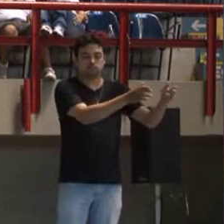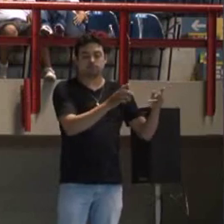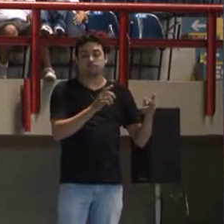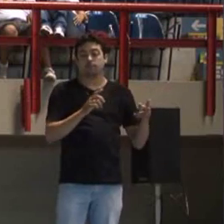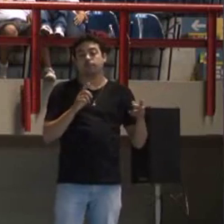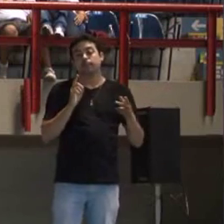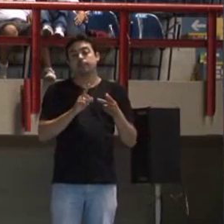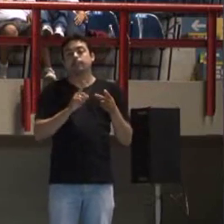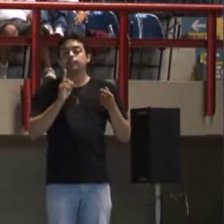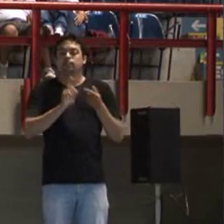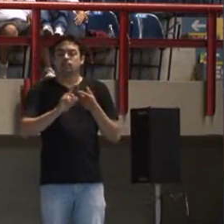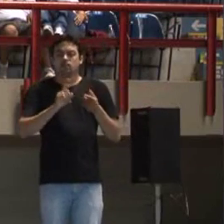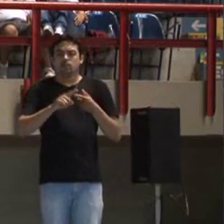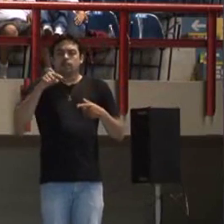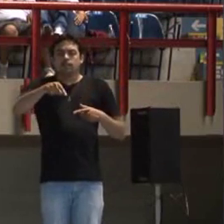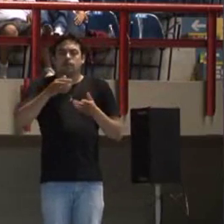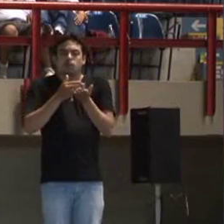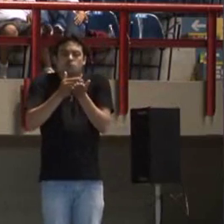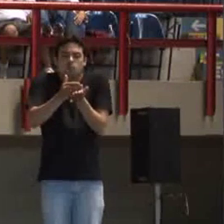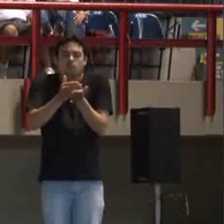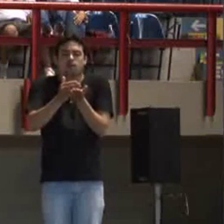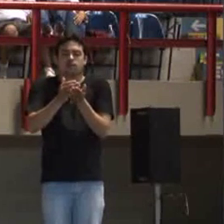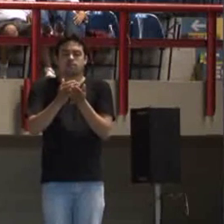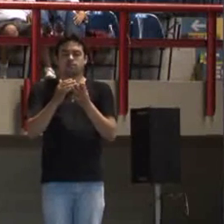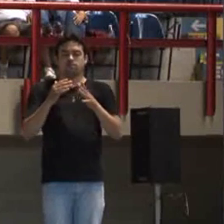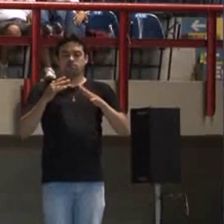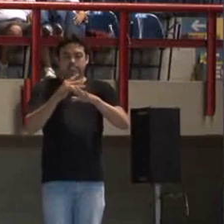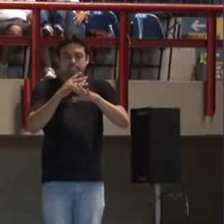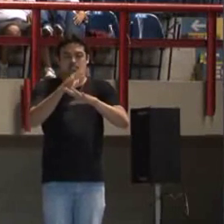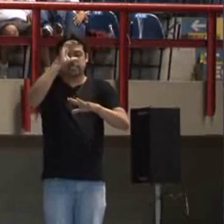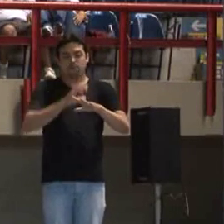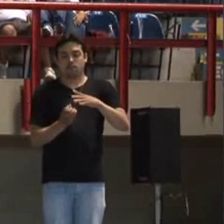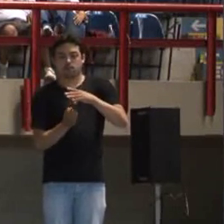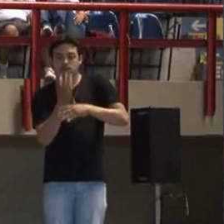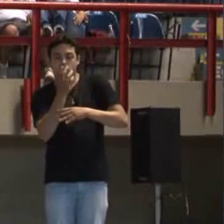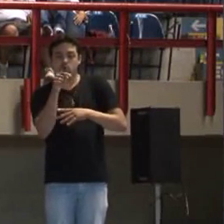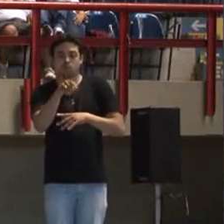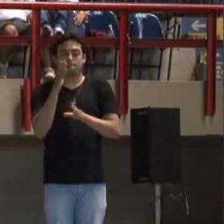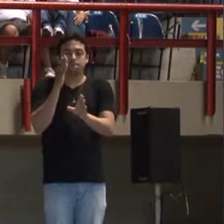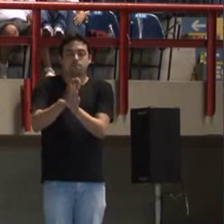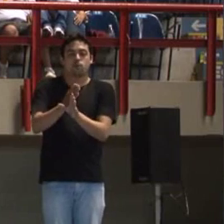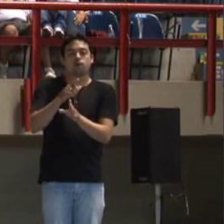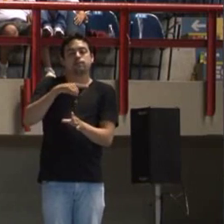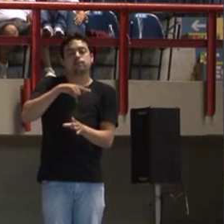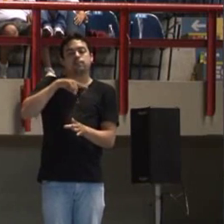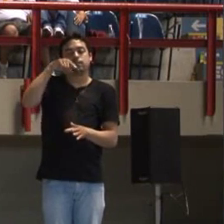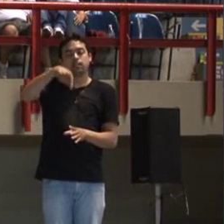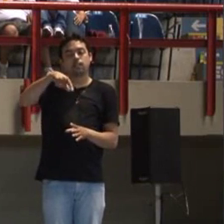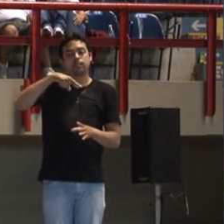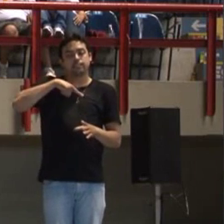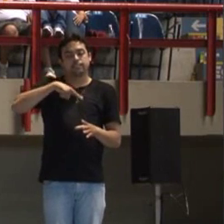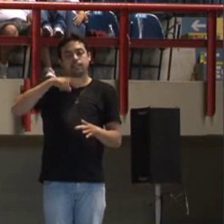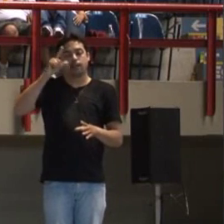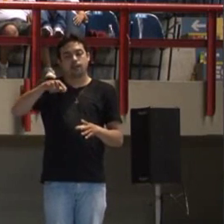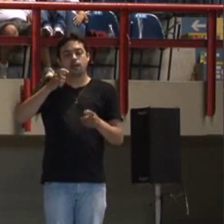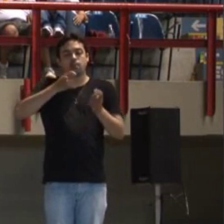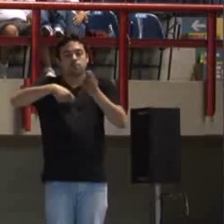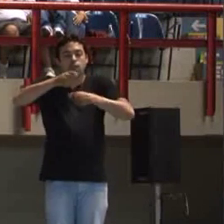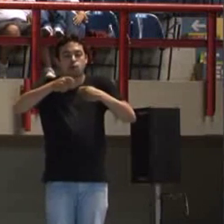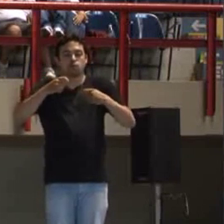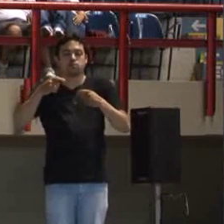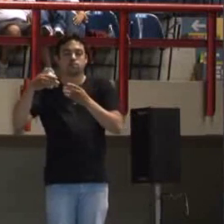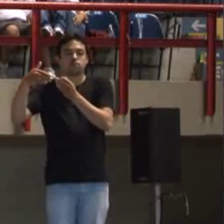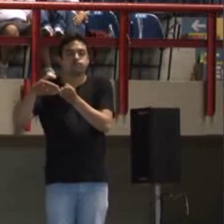Foi berço da civilização, devido ao fato de que ser ponto de confluência de rotas